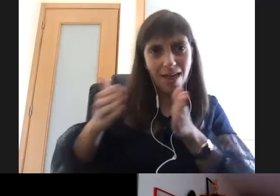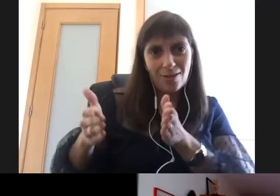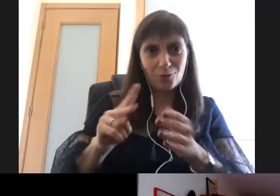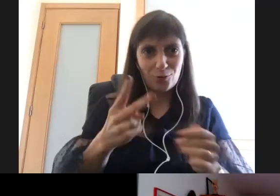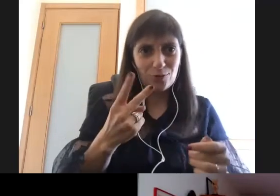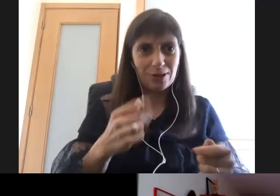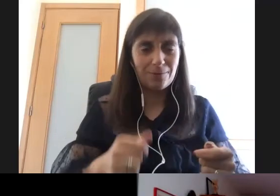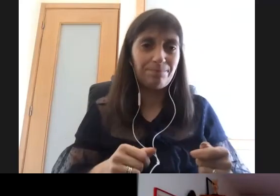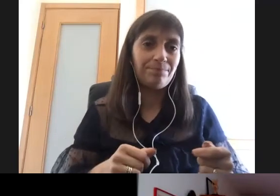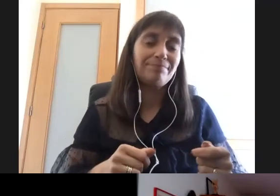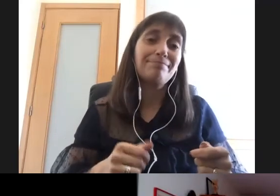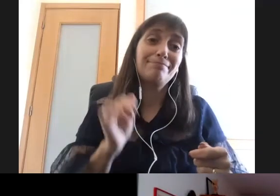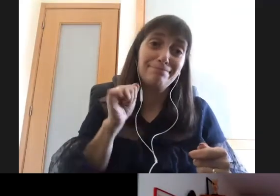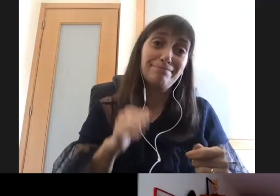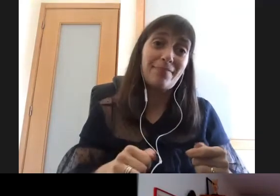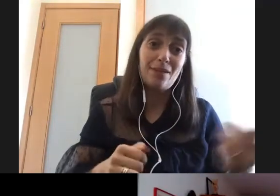Estão apanhando os dois lados.